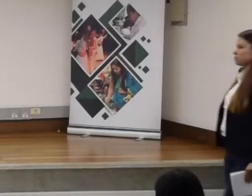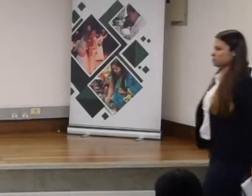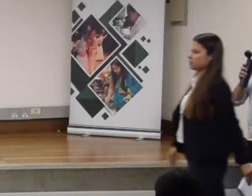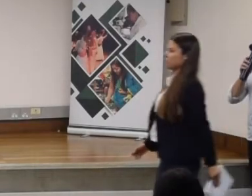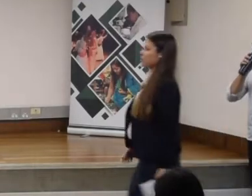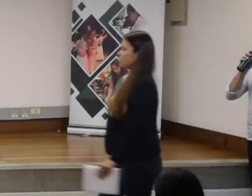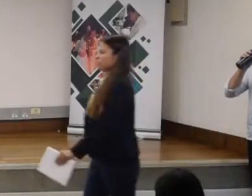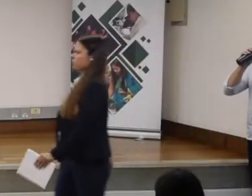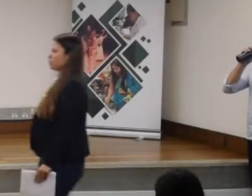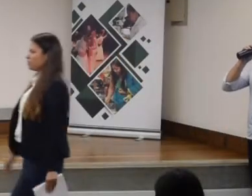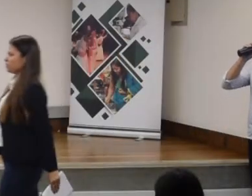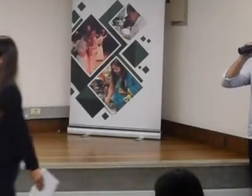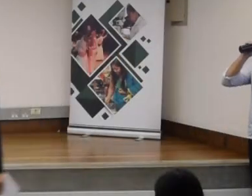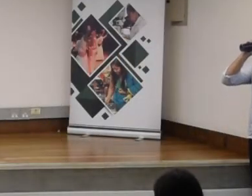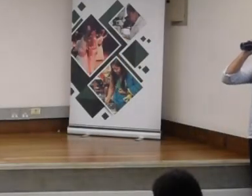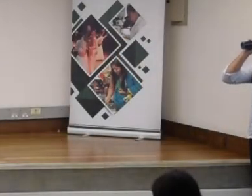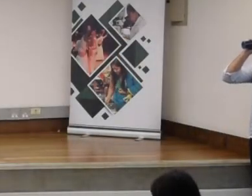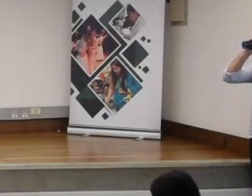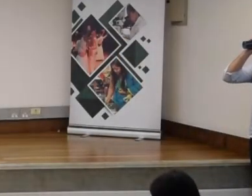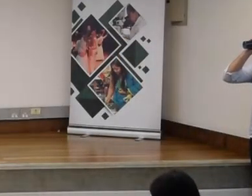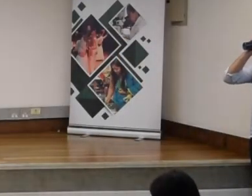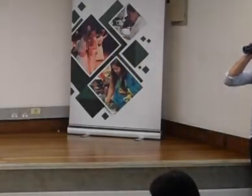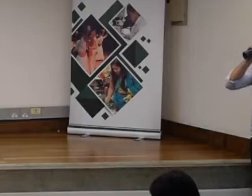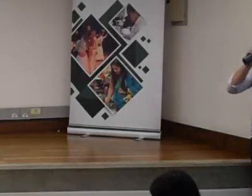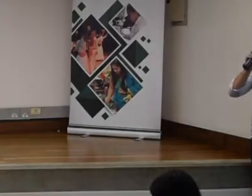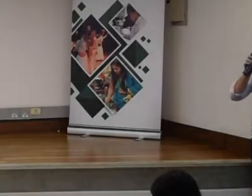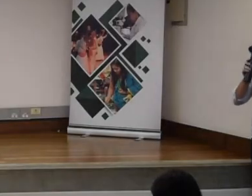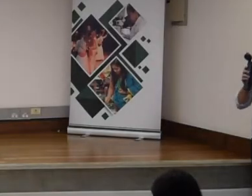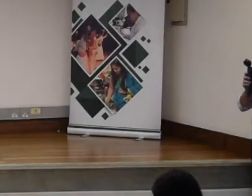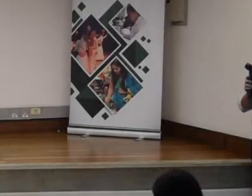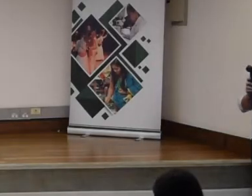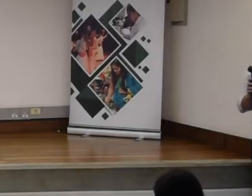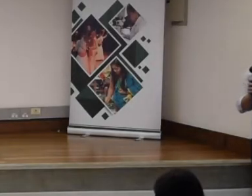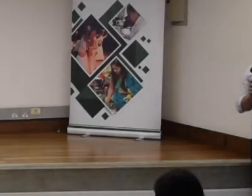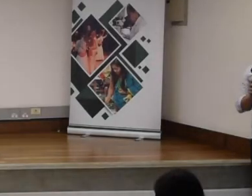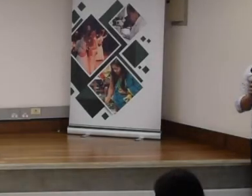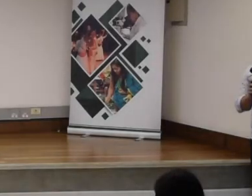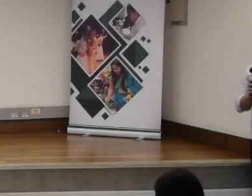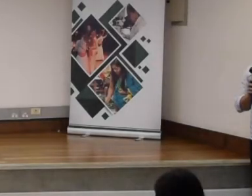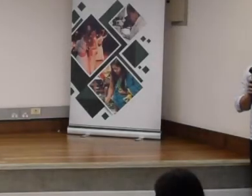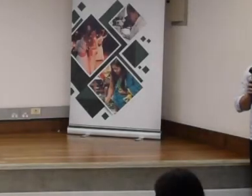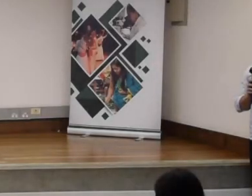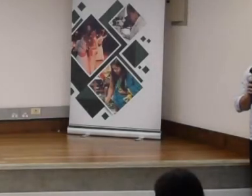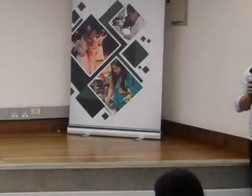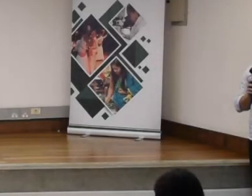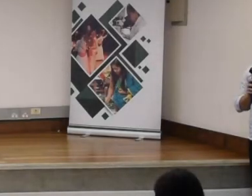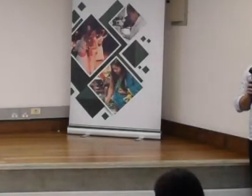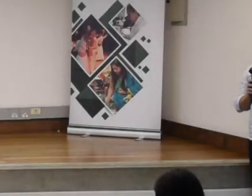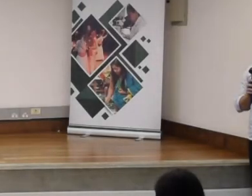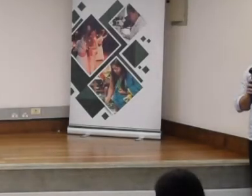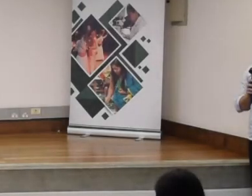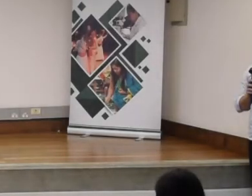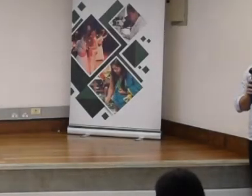eso le llega al correo. Con el texto. Y aquí se lo manda.